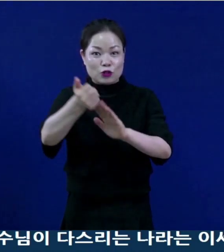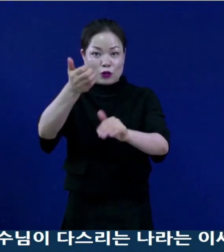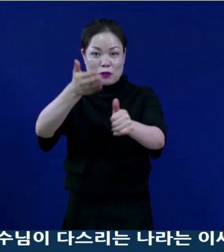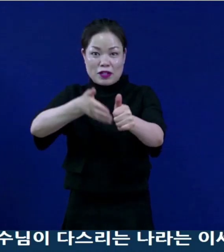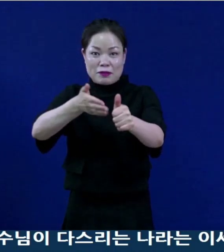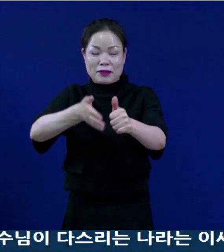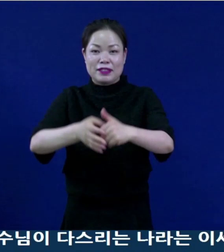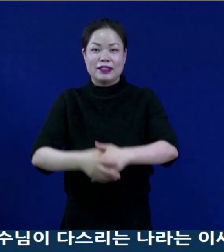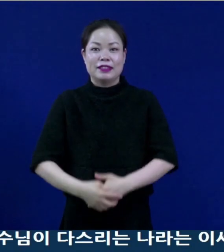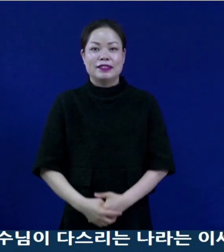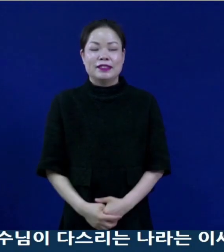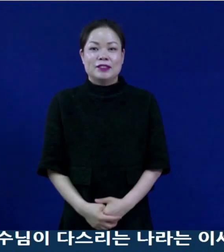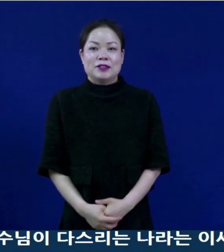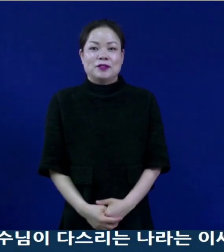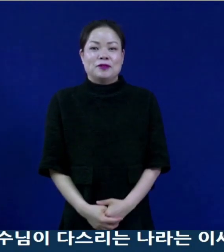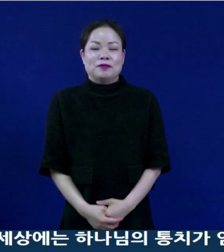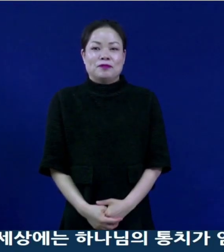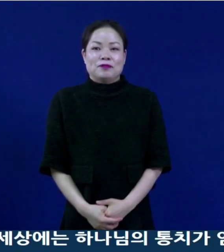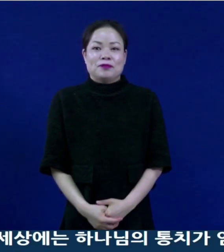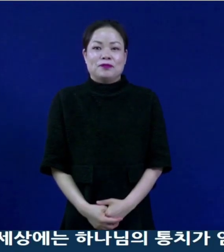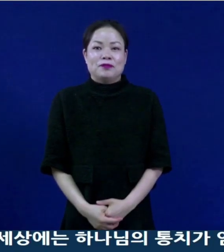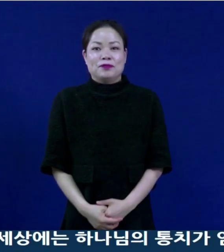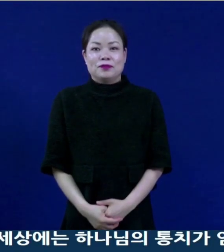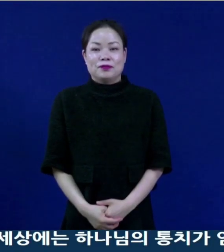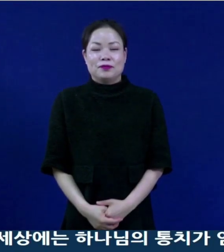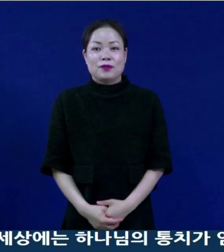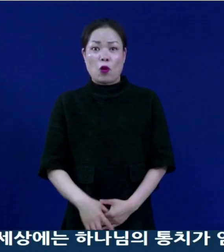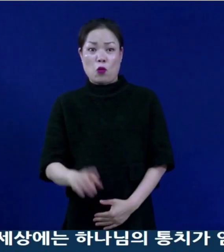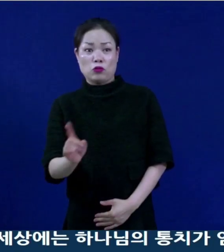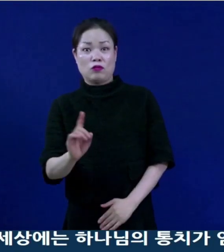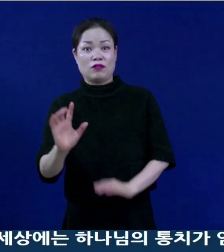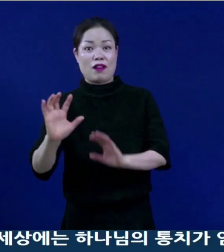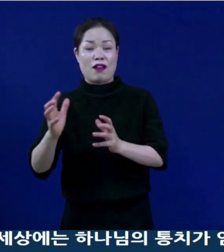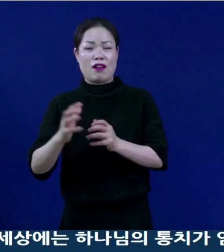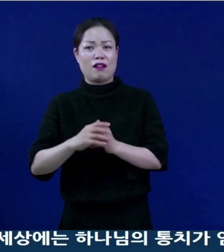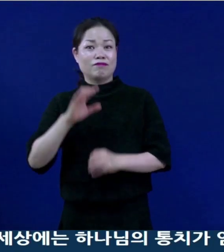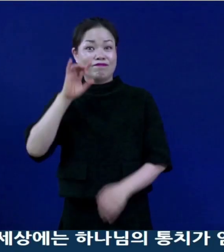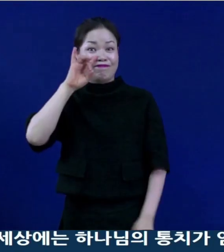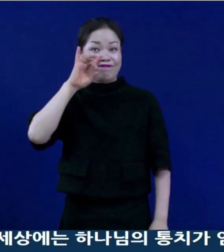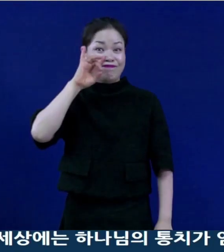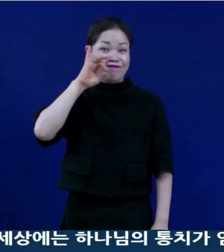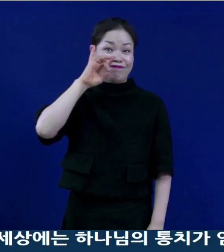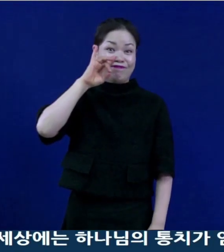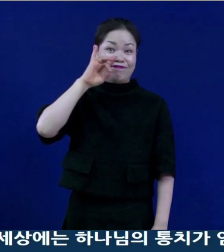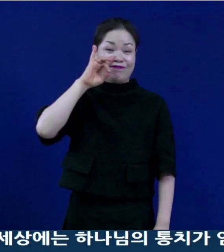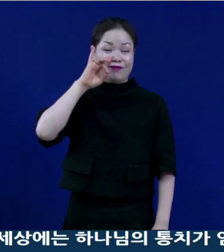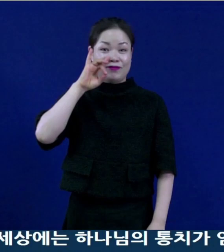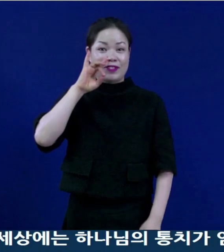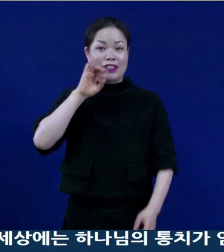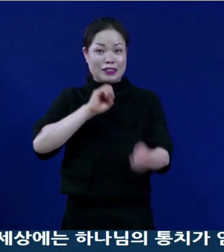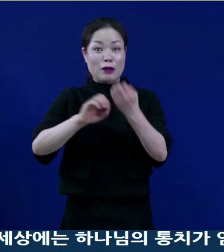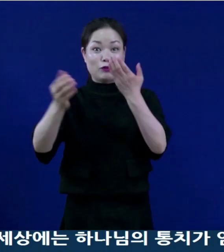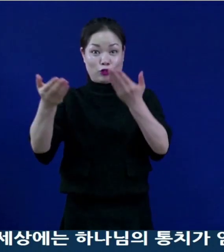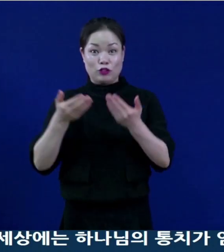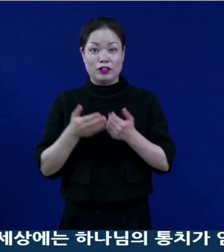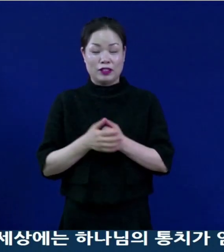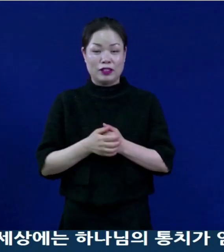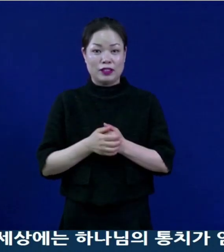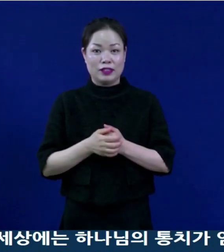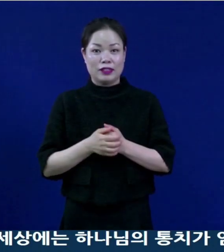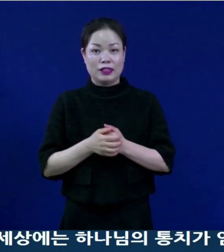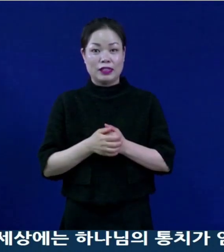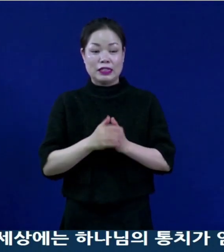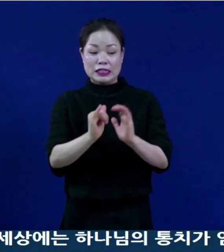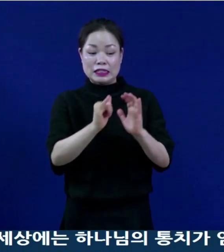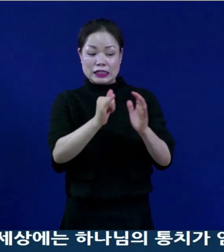소망합니다. 자, 그러면 어떤 나라입니까? 궁금하지 않습니까? 오늘 그 답을 주는 겁니다.